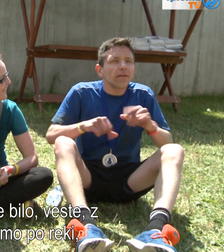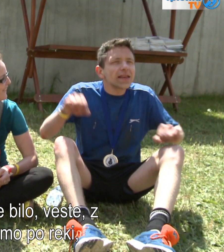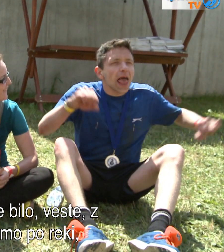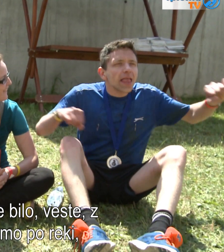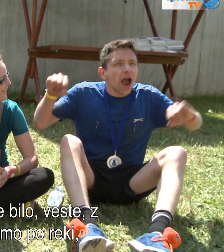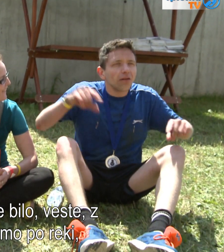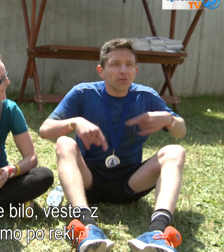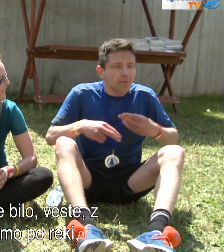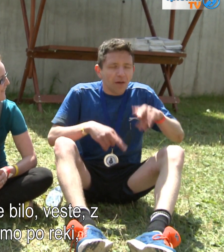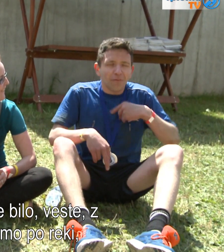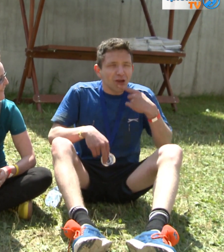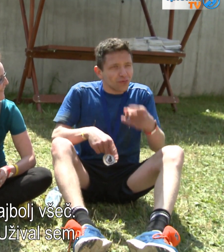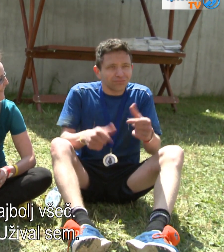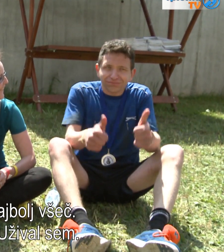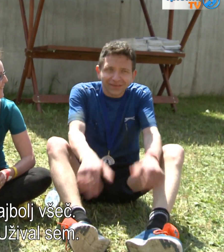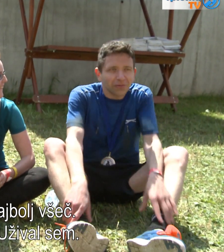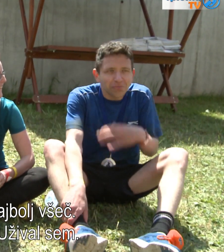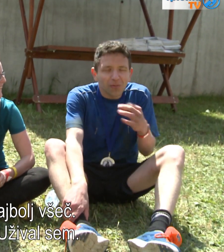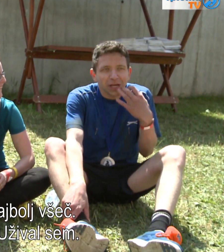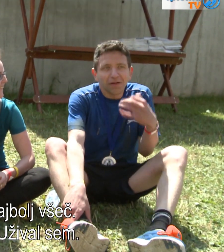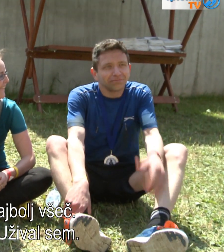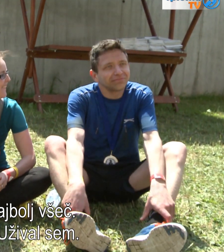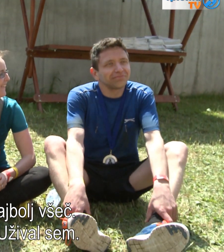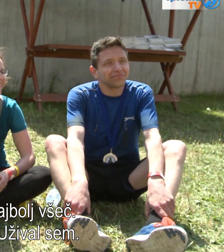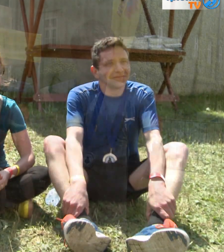zdaj. Znaš mi brat?